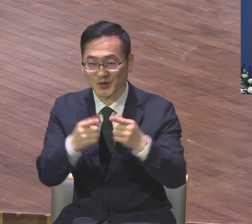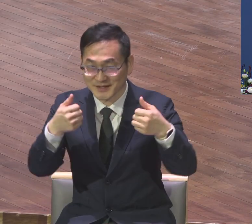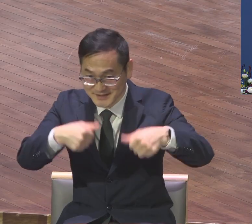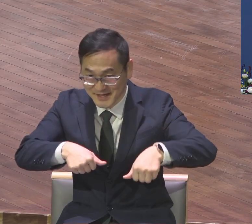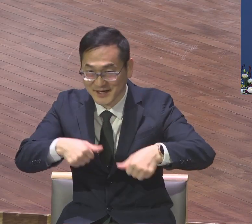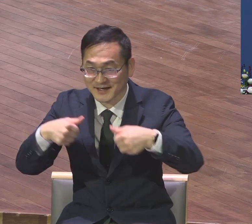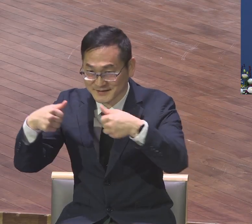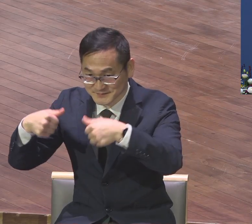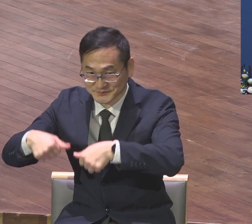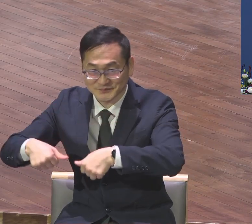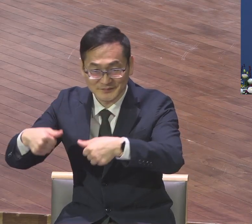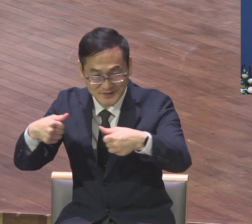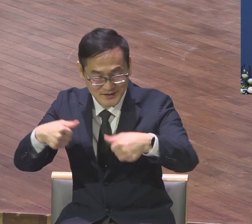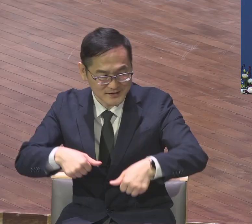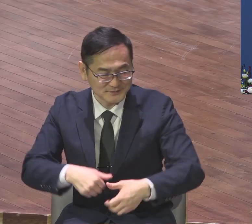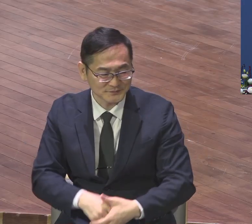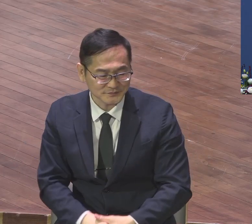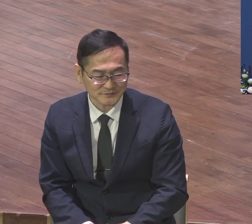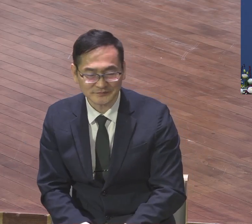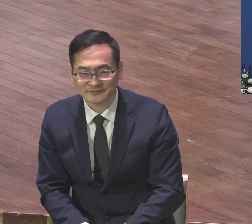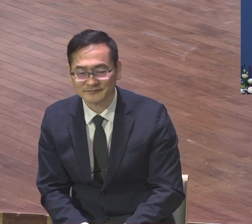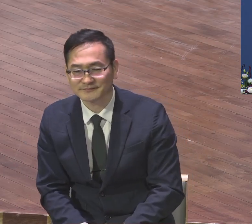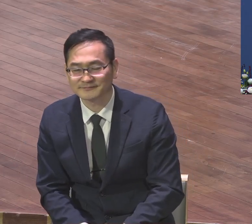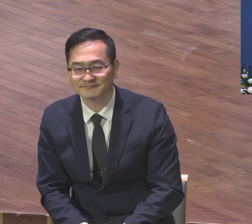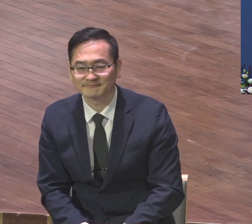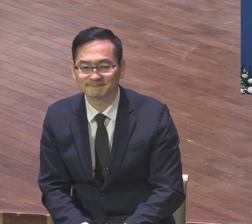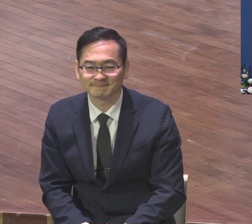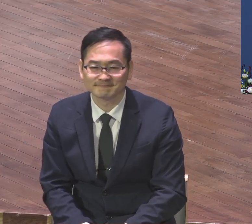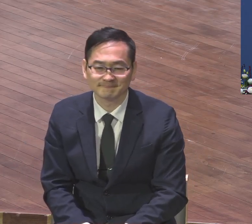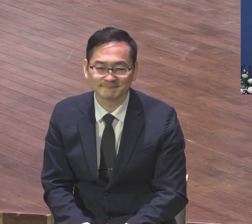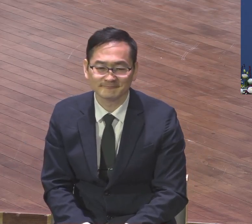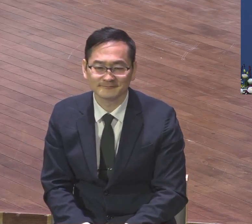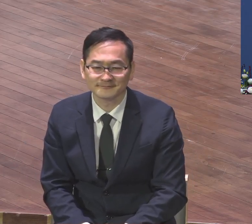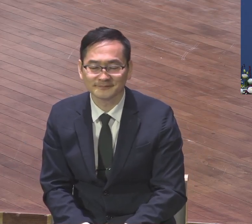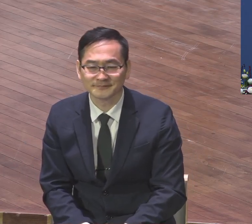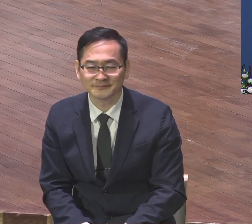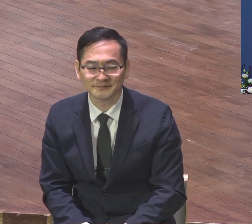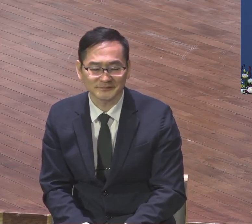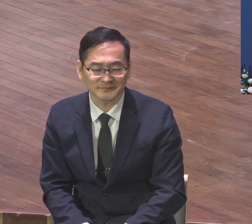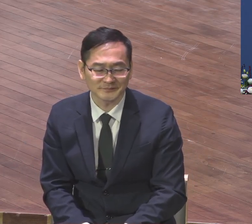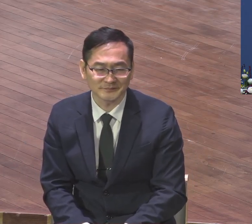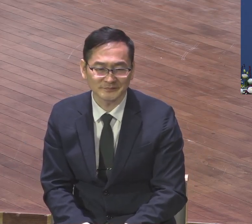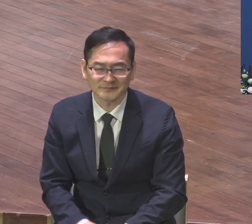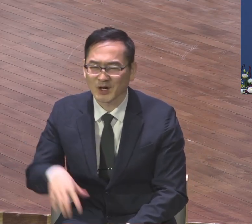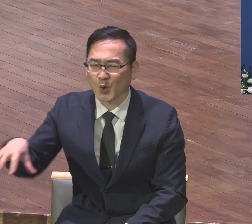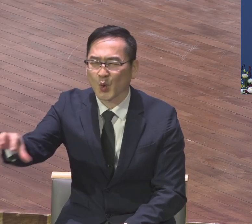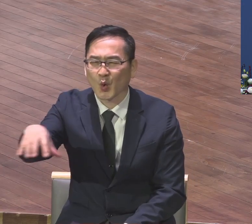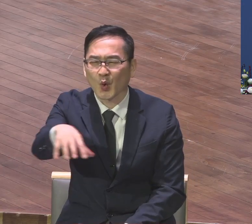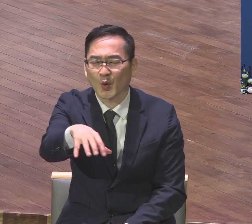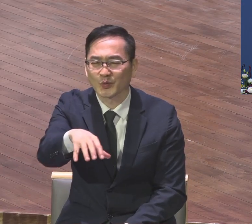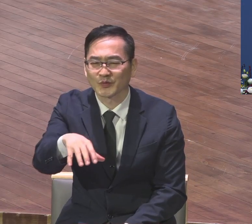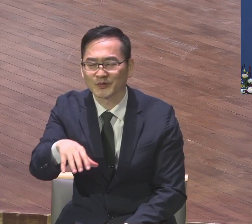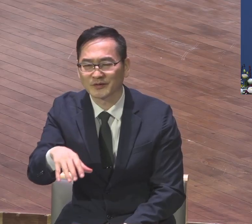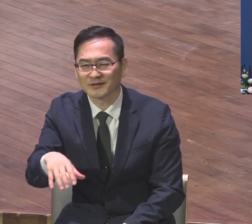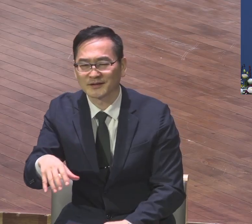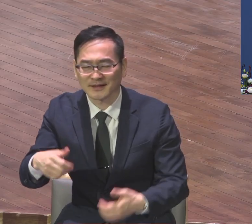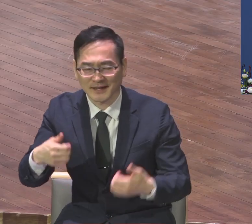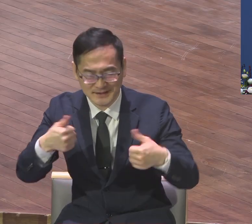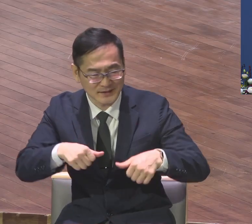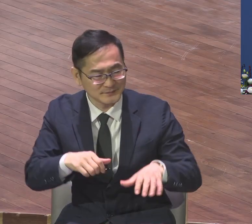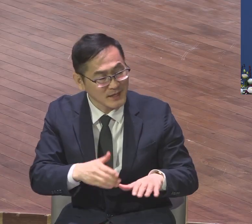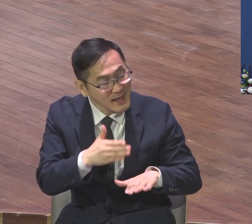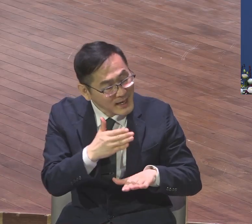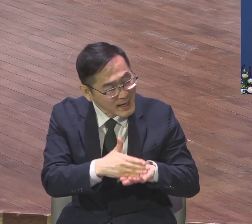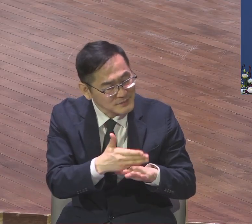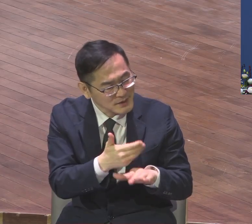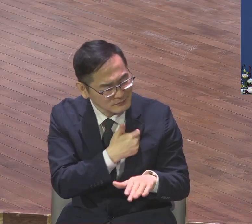우리 국내 지교회, 해외 지교회 같이 예배드리는 곳이 많이 있습니다. 서로 인사합시다.